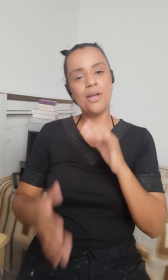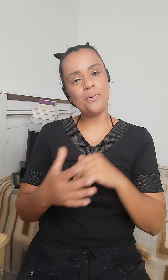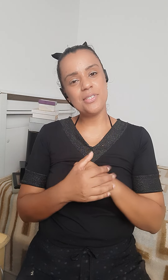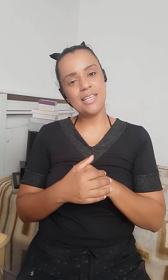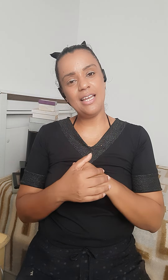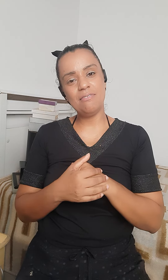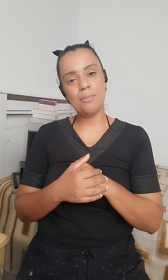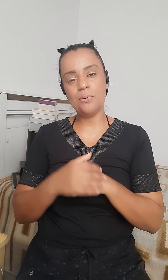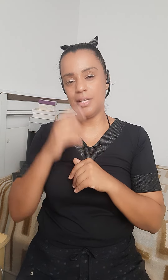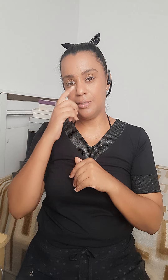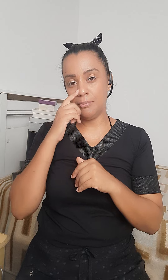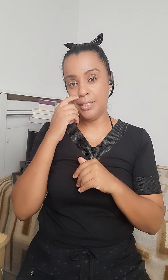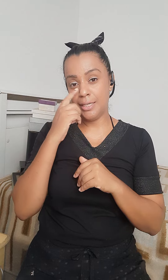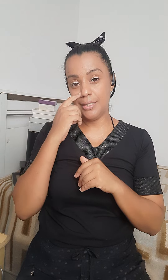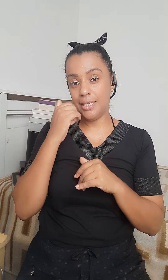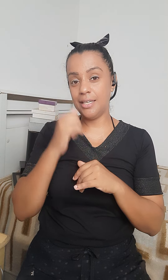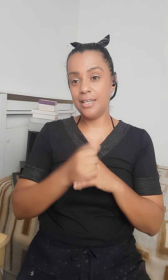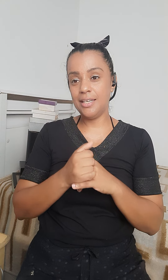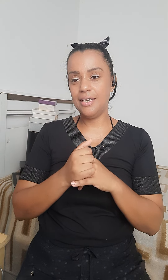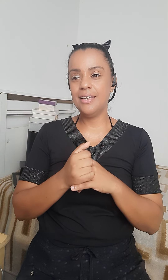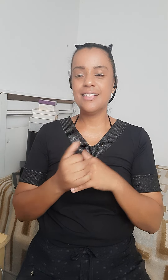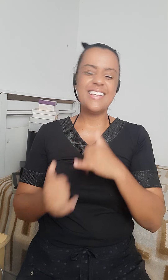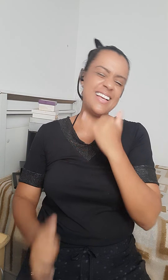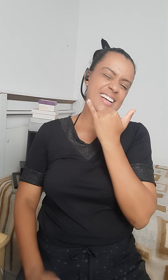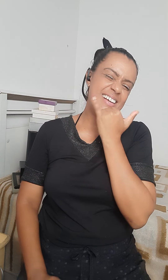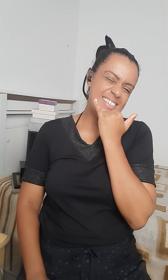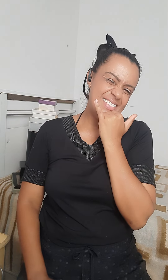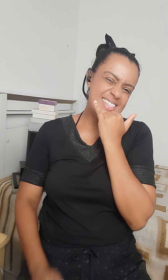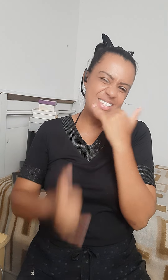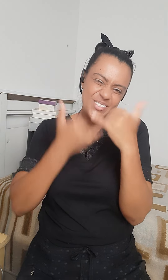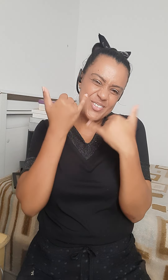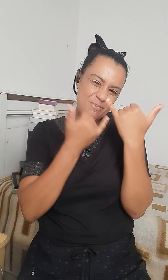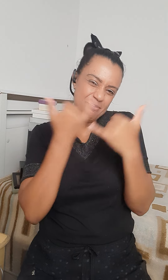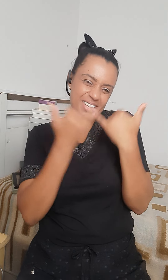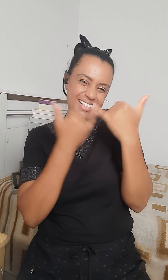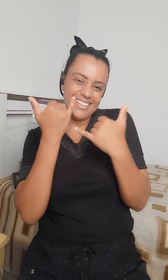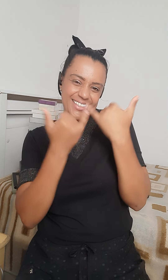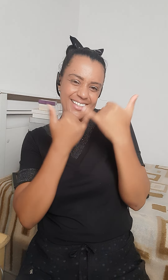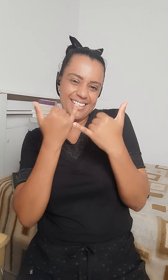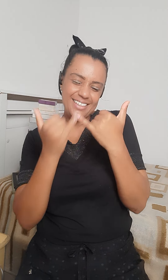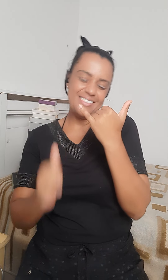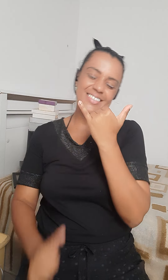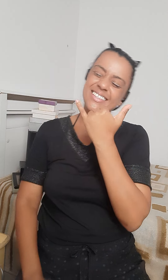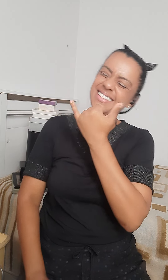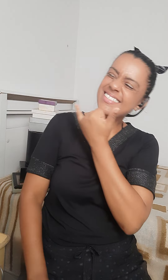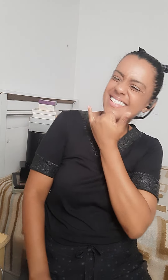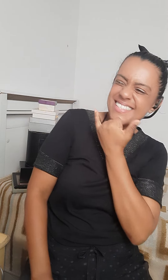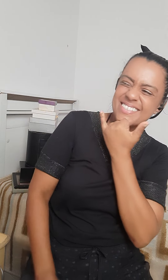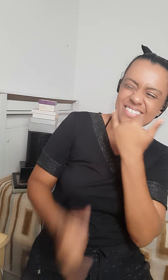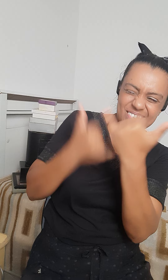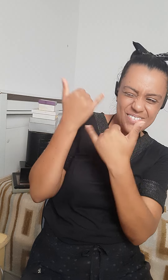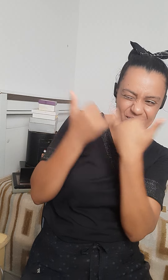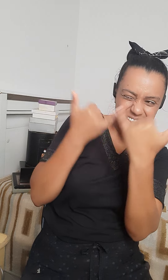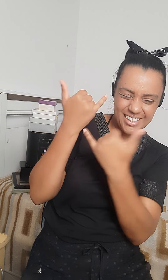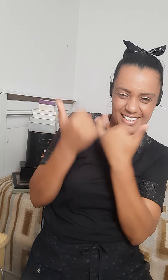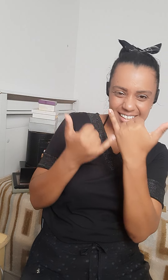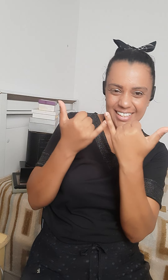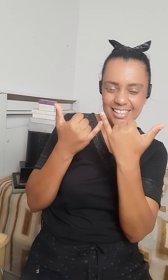quando você quer levar pro lado da brincadeira, né? Ah, me desculpa, é brincadeira. Desculpa, é brincadeira. Aí